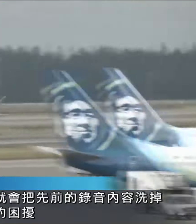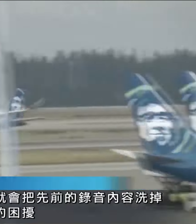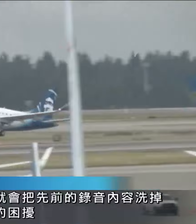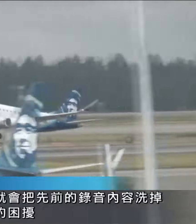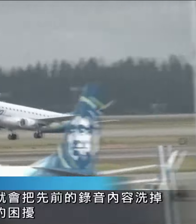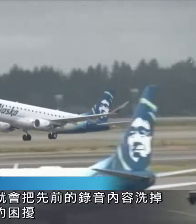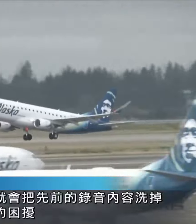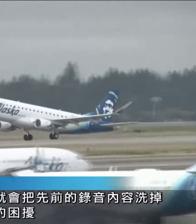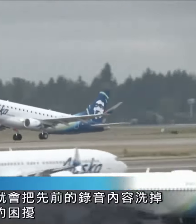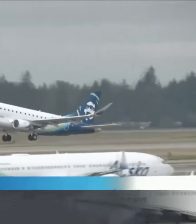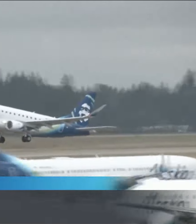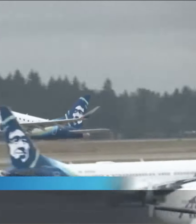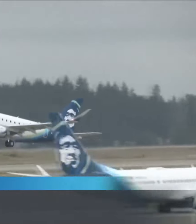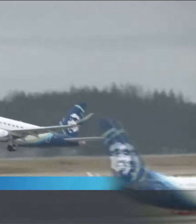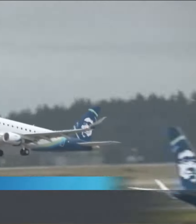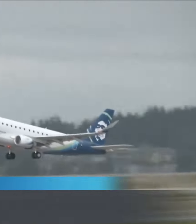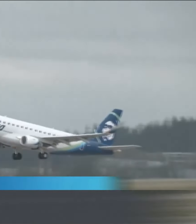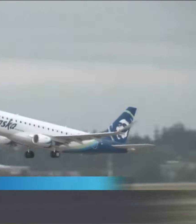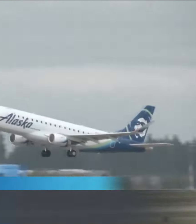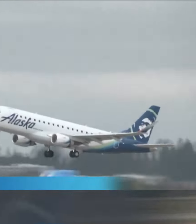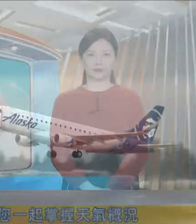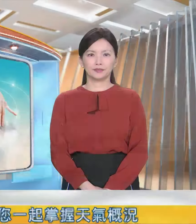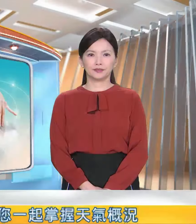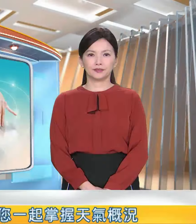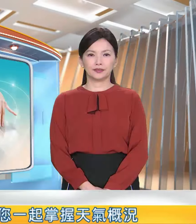的困扰。公视新闻徐佳仁编译。